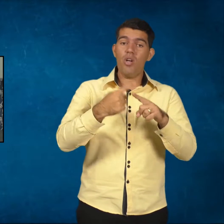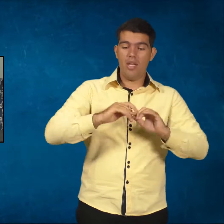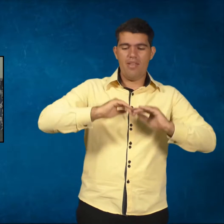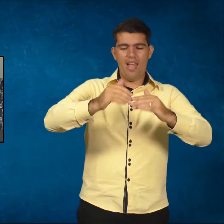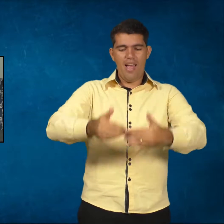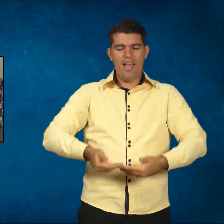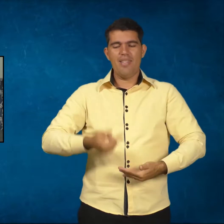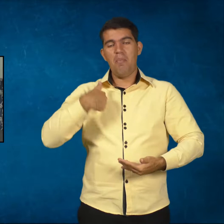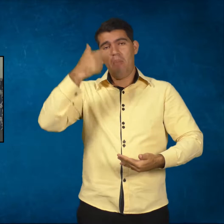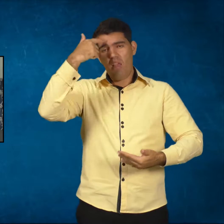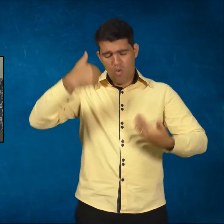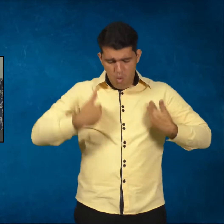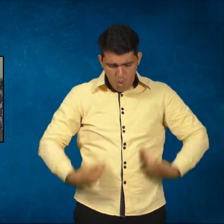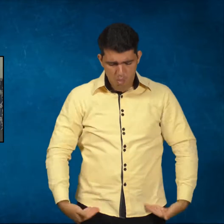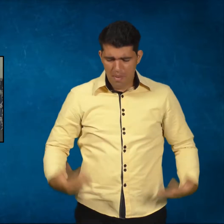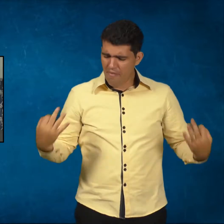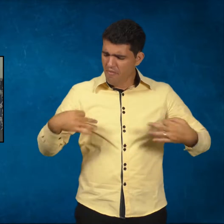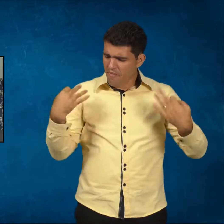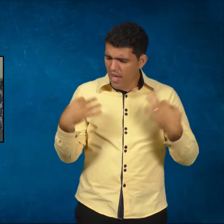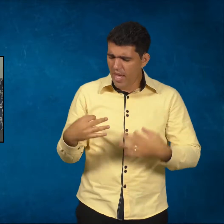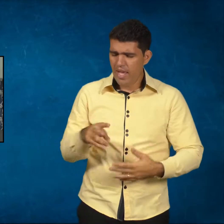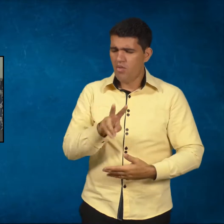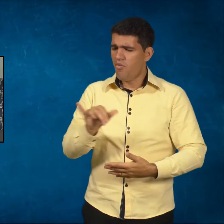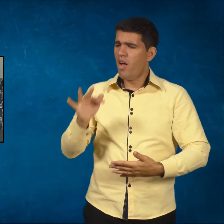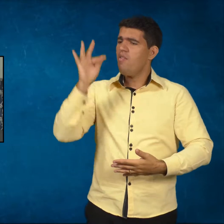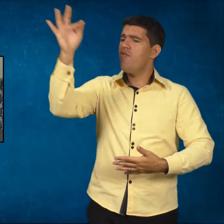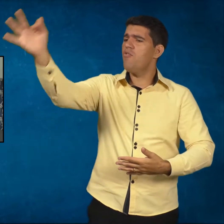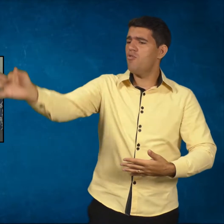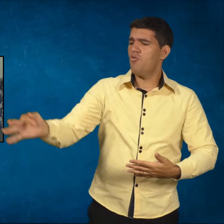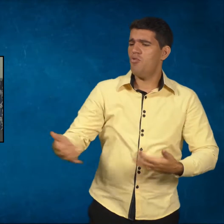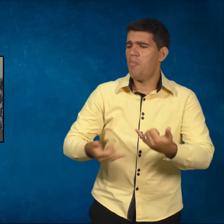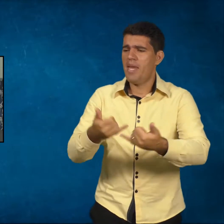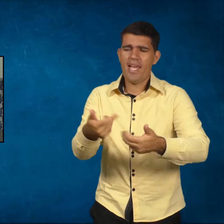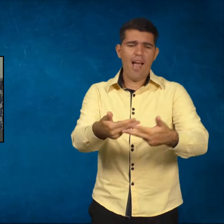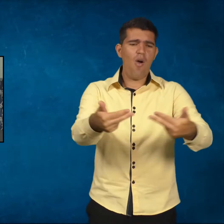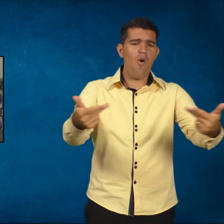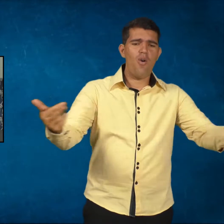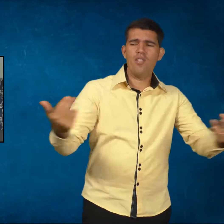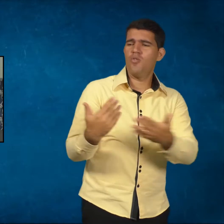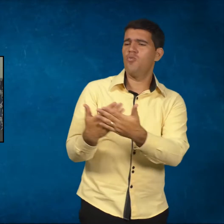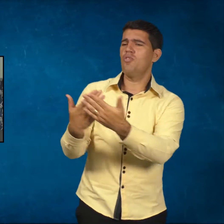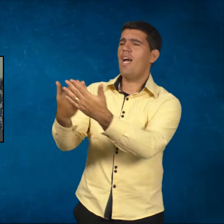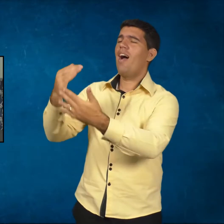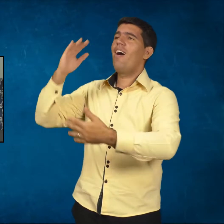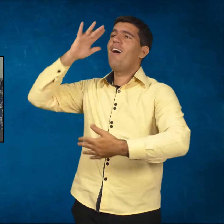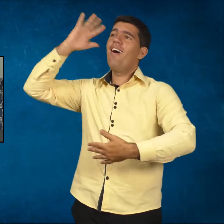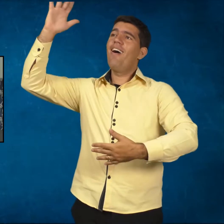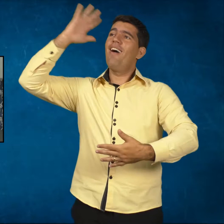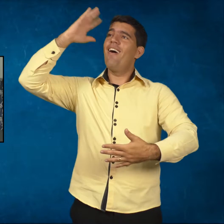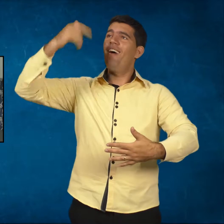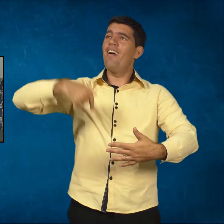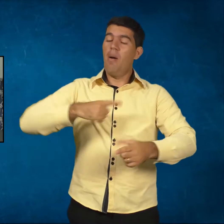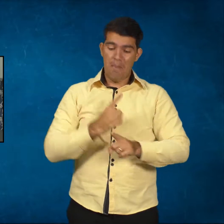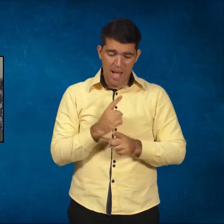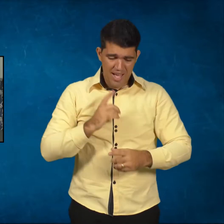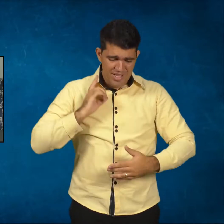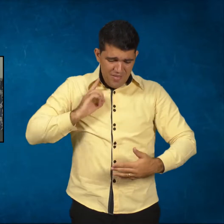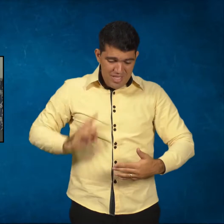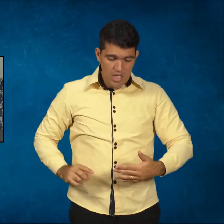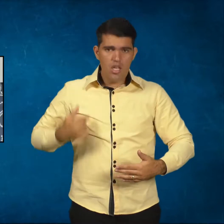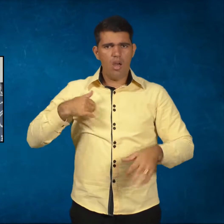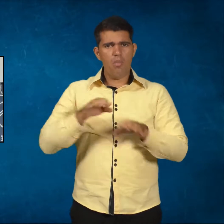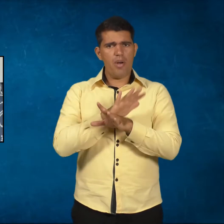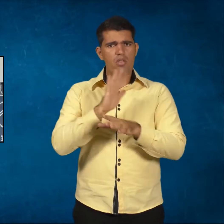naquela criança que que vai te dar um monte de alegrias. Então, uma mãe não está preparada para ser mãe de um filho